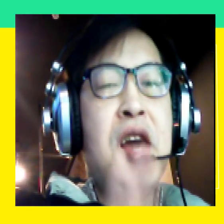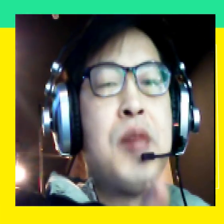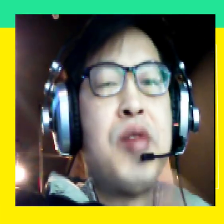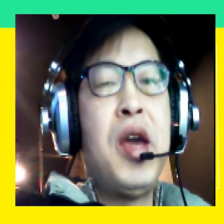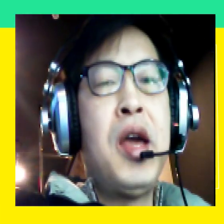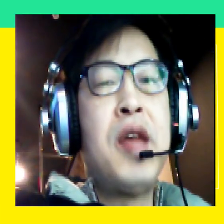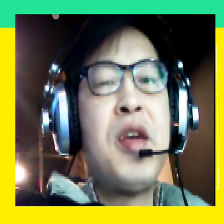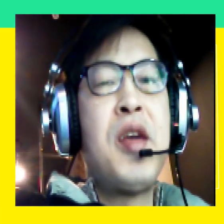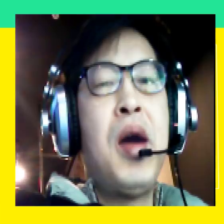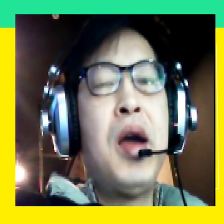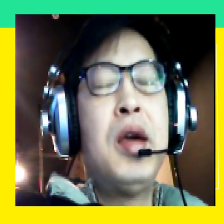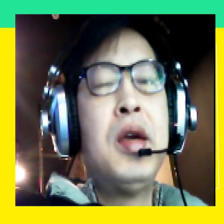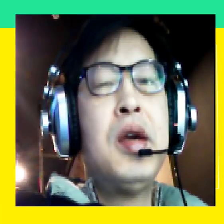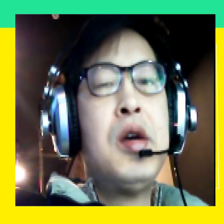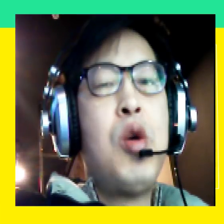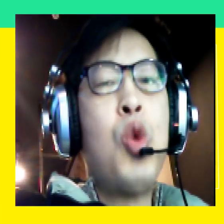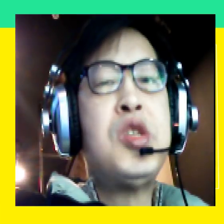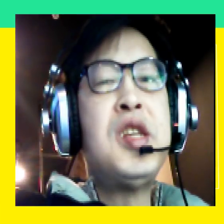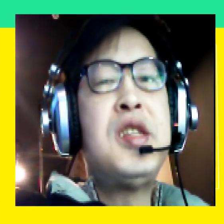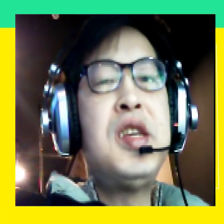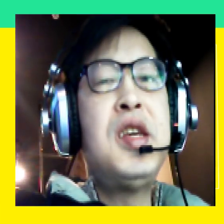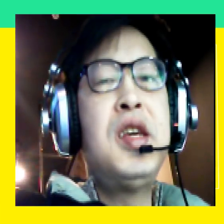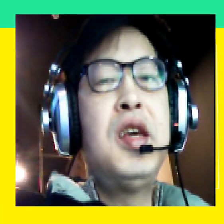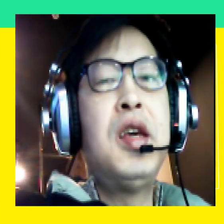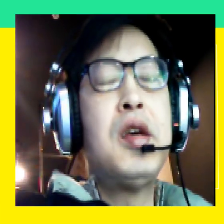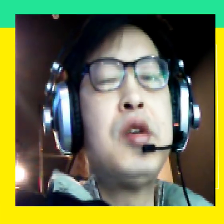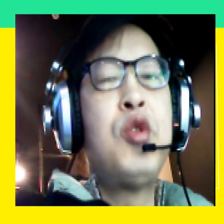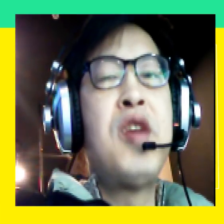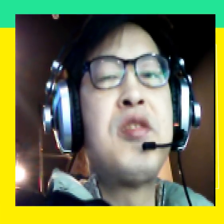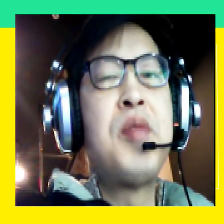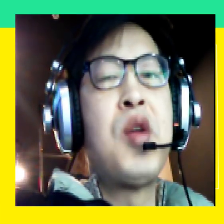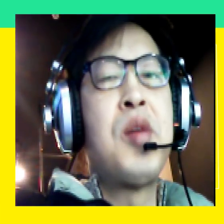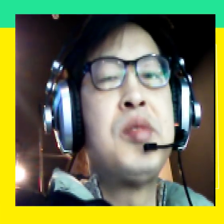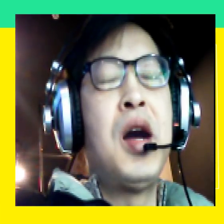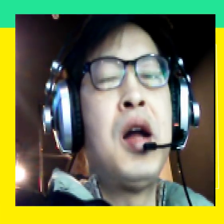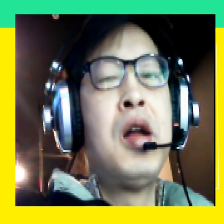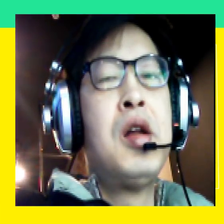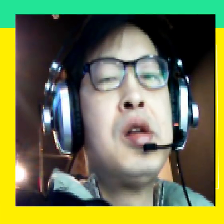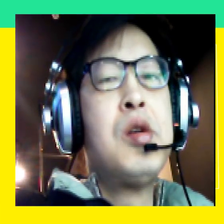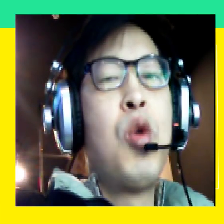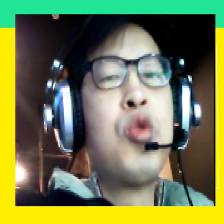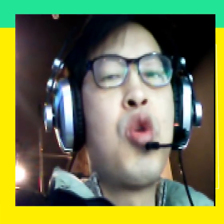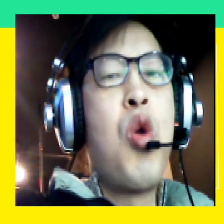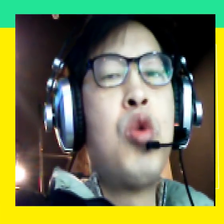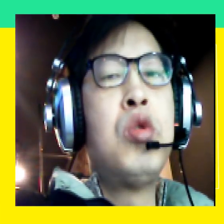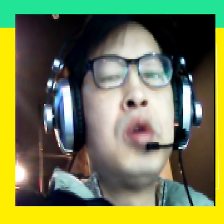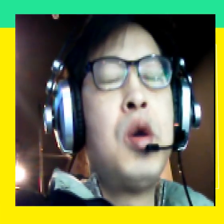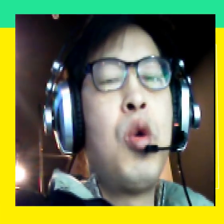SMI 드라이브에 SMI OGT USB라고 합니다.